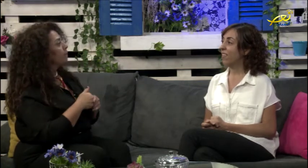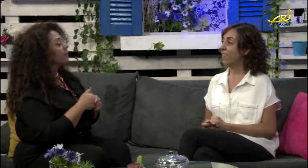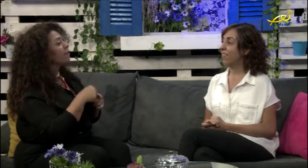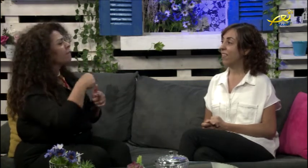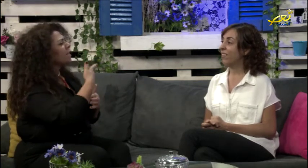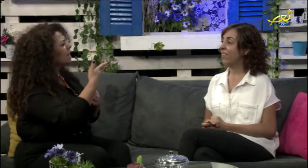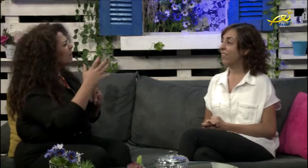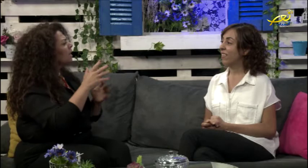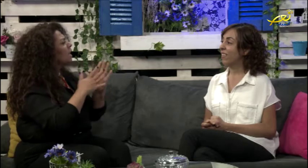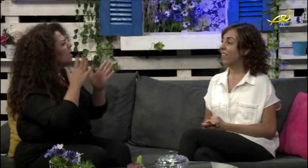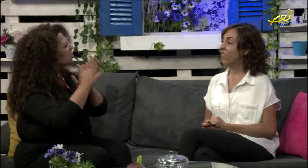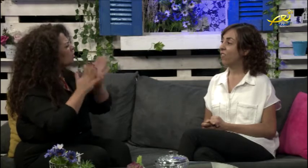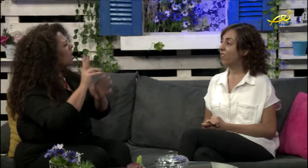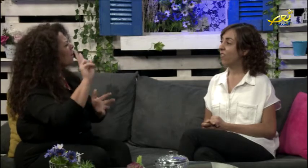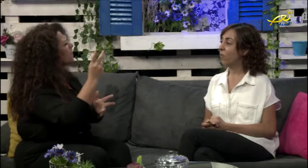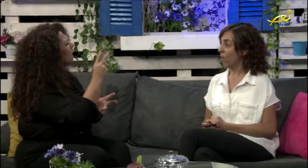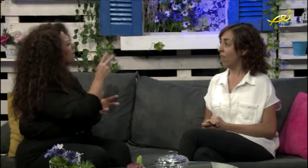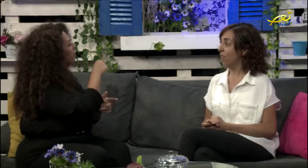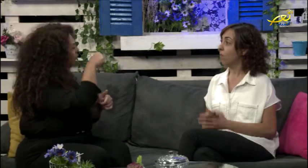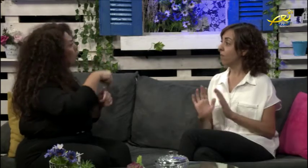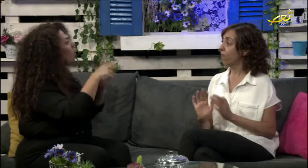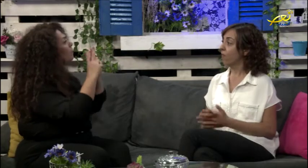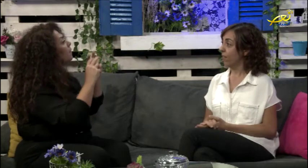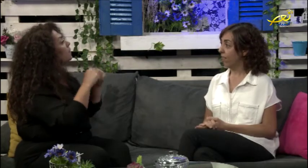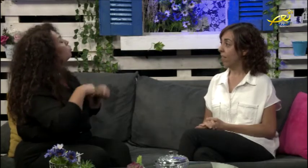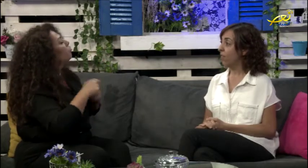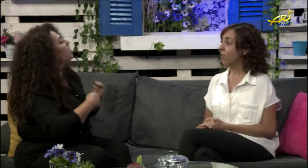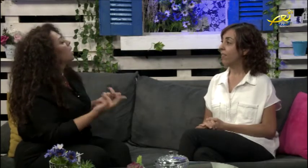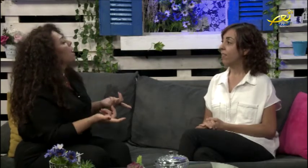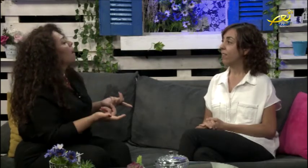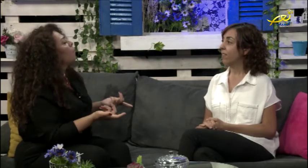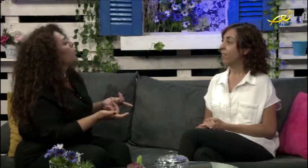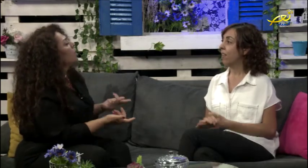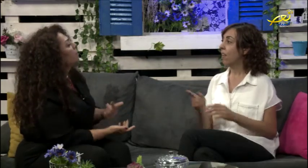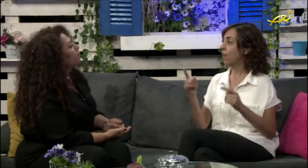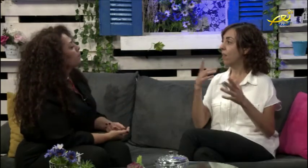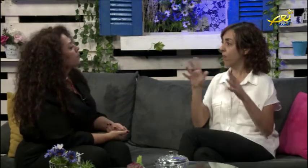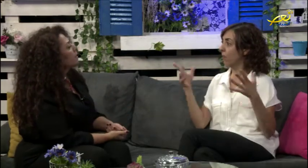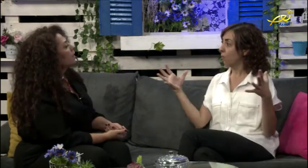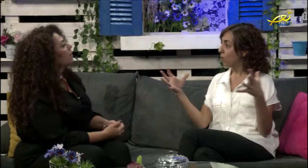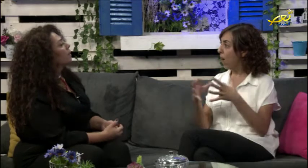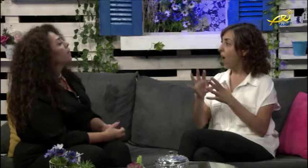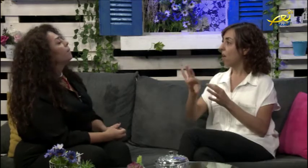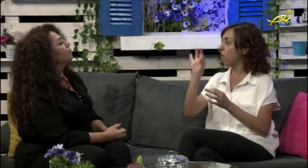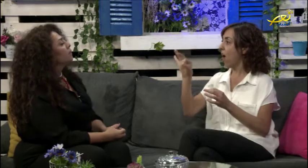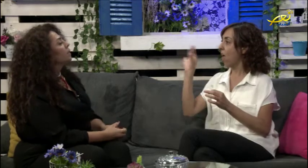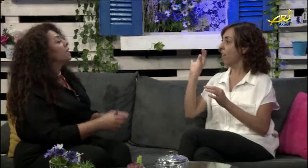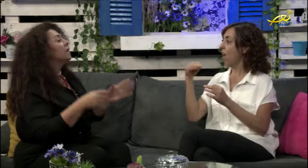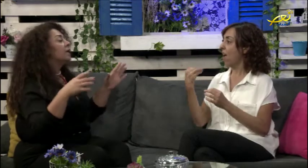إشارة بلبنان، شو فينا يعني نعمل إحنا بهيدا المجال؟ كيف بدها تتوحد اللغة؟